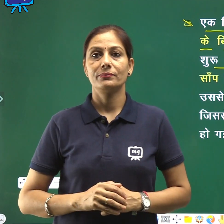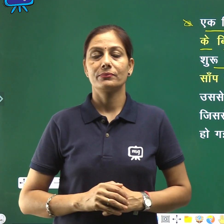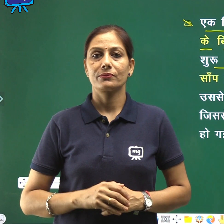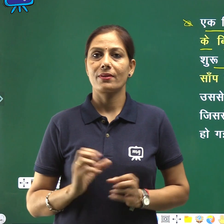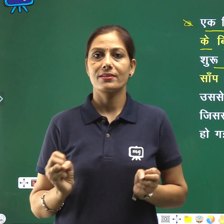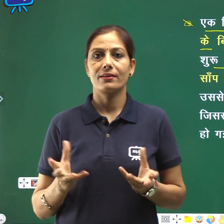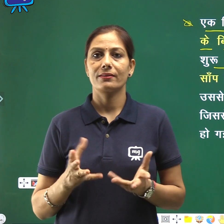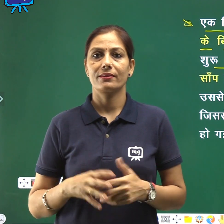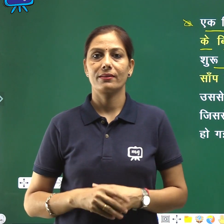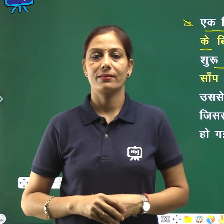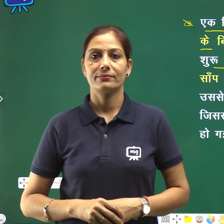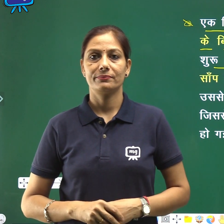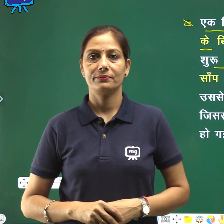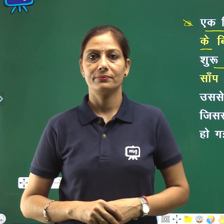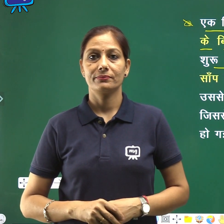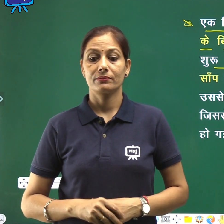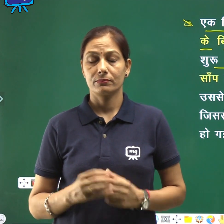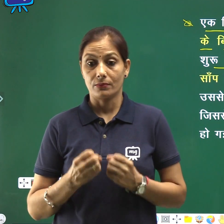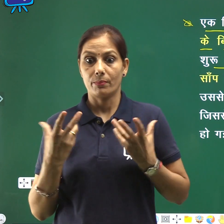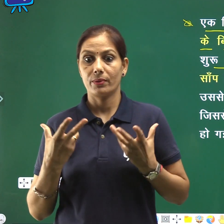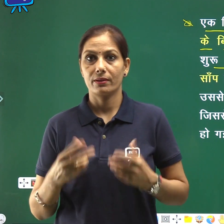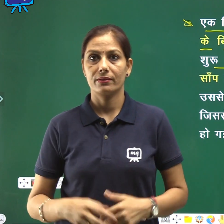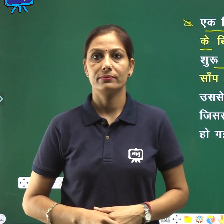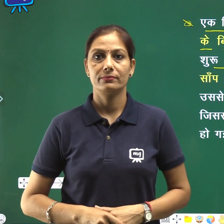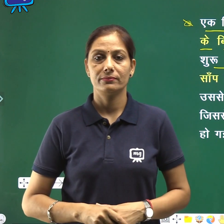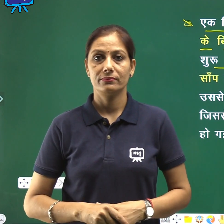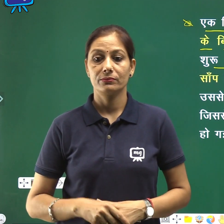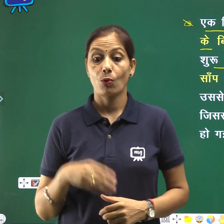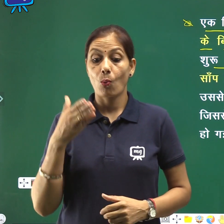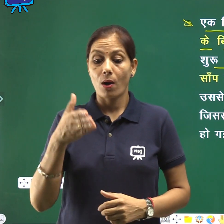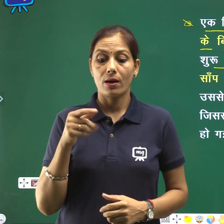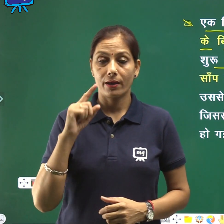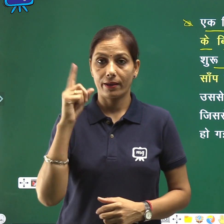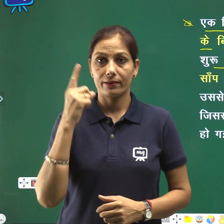शुरू कर दिया। तभी वहां एक